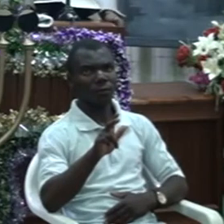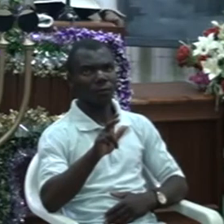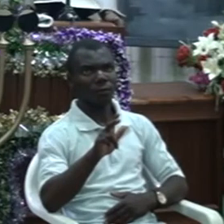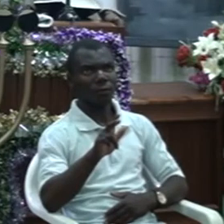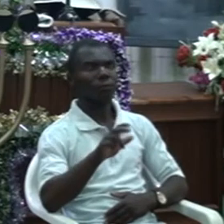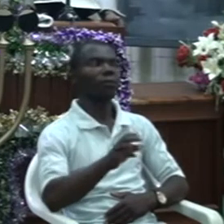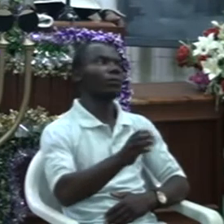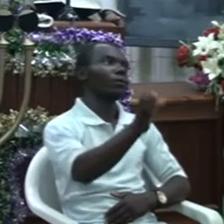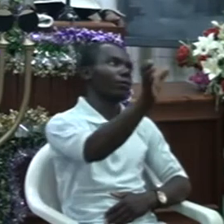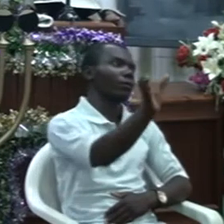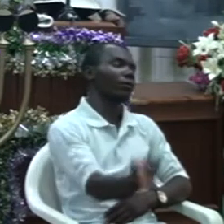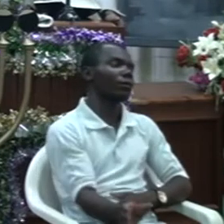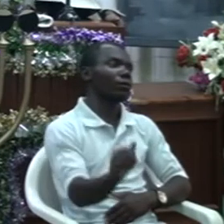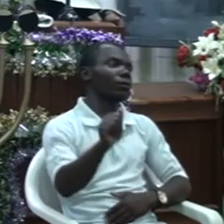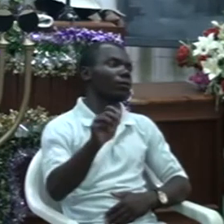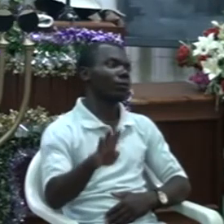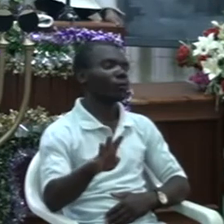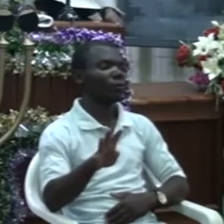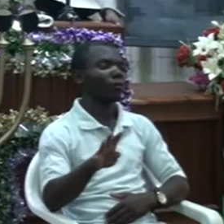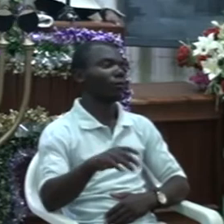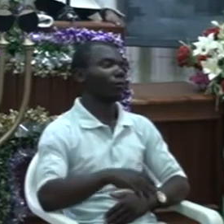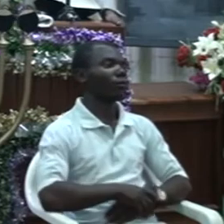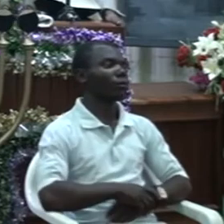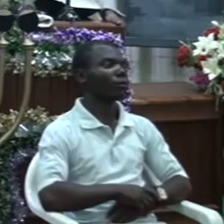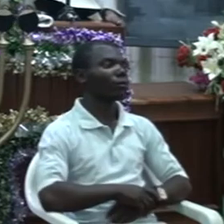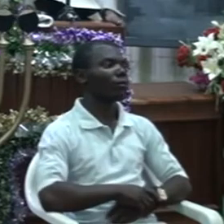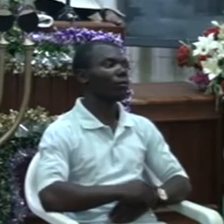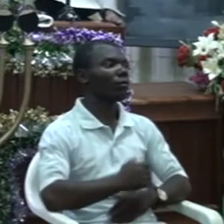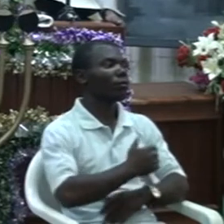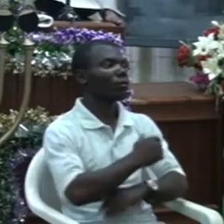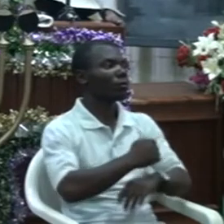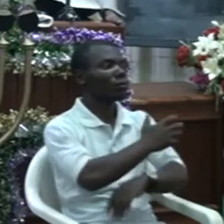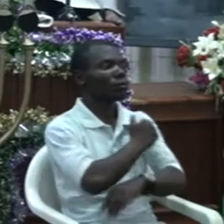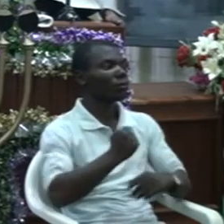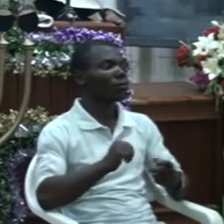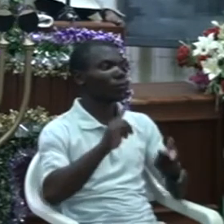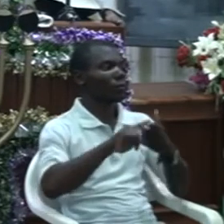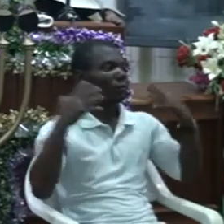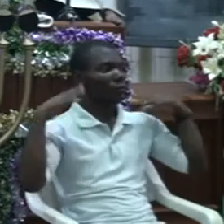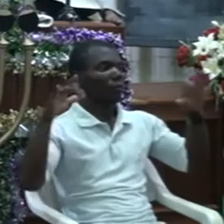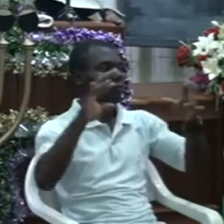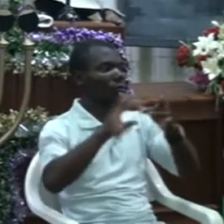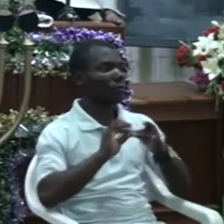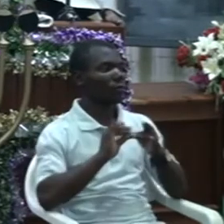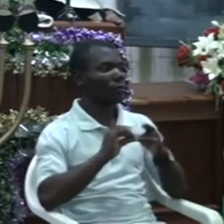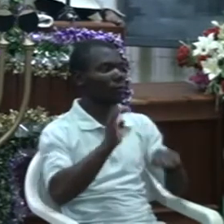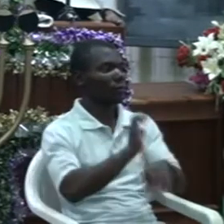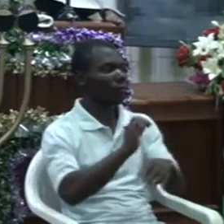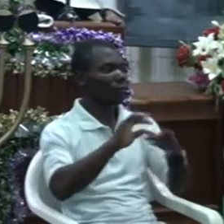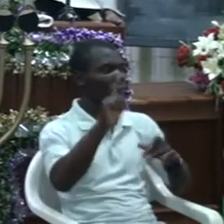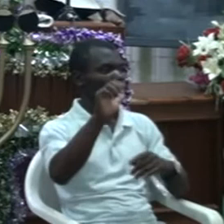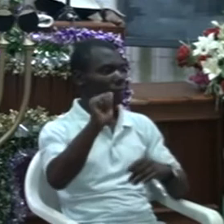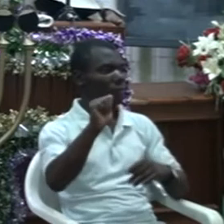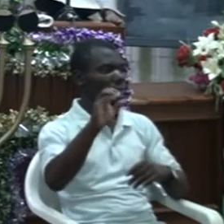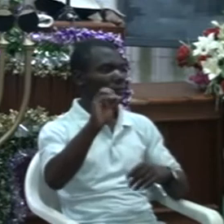Verset 14. Nous servons à Kuminaïne et Nasemaïvi. Nakwa Malaika et Kanisa Laodikia Ambika. Maneno